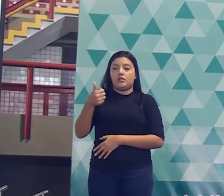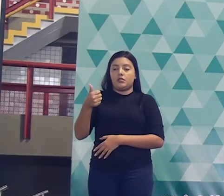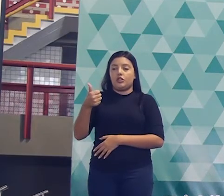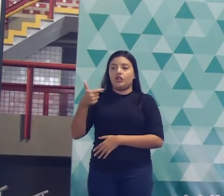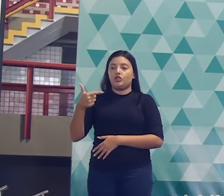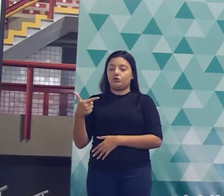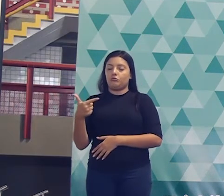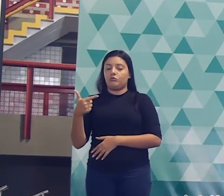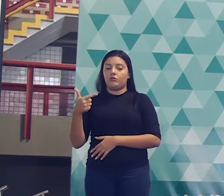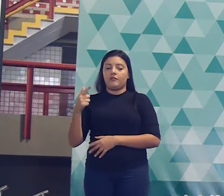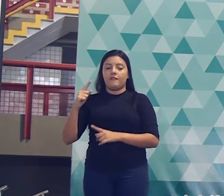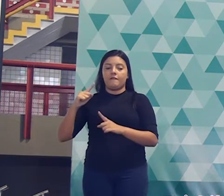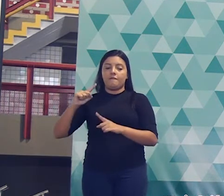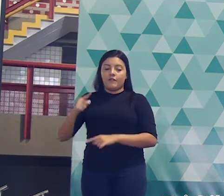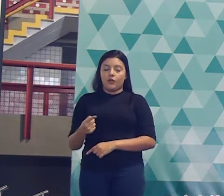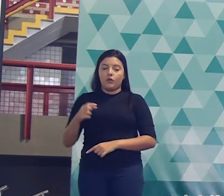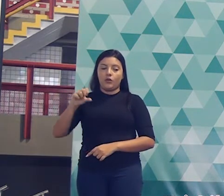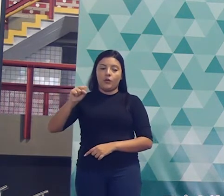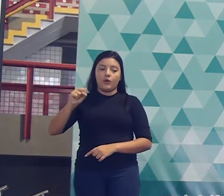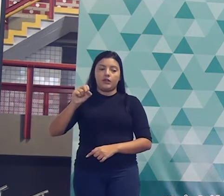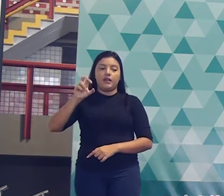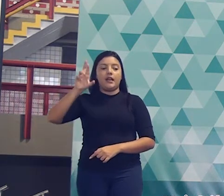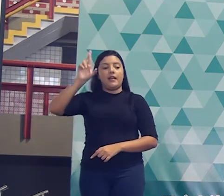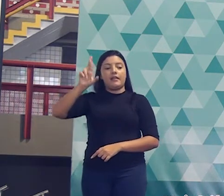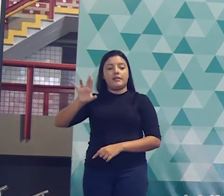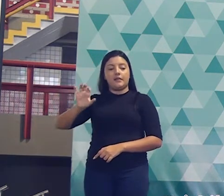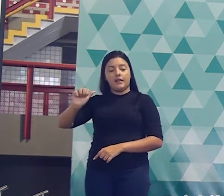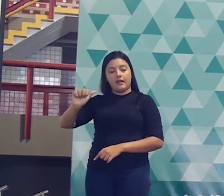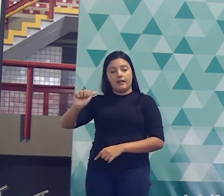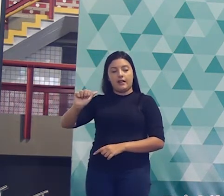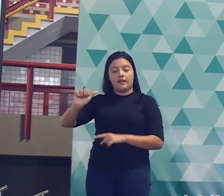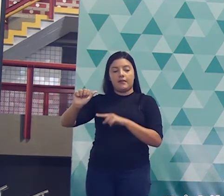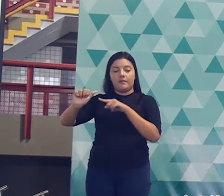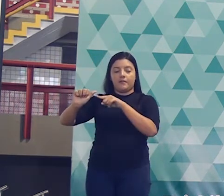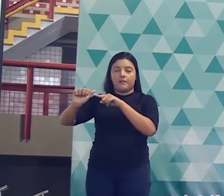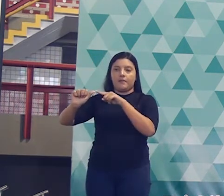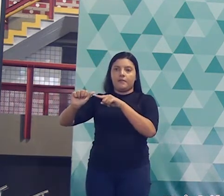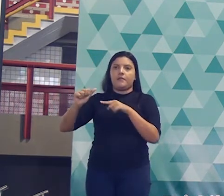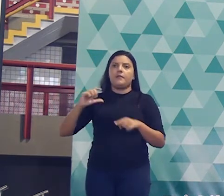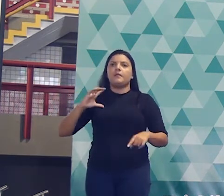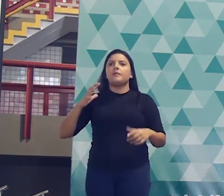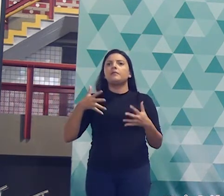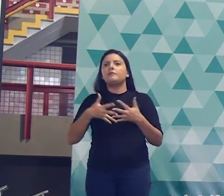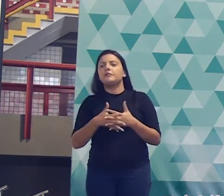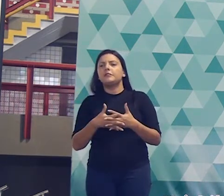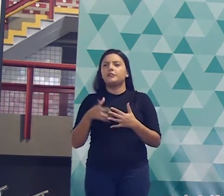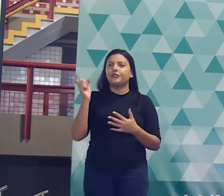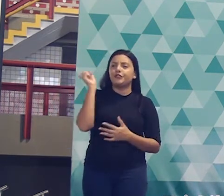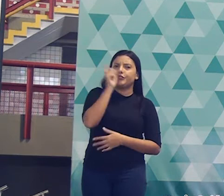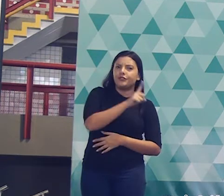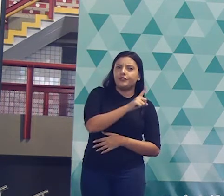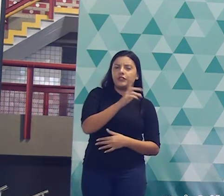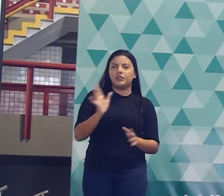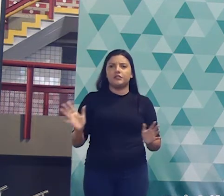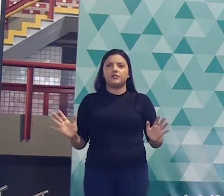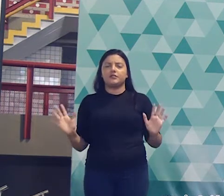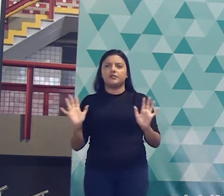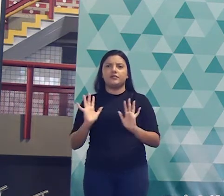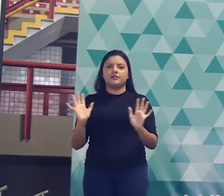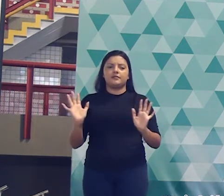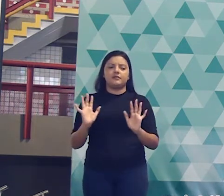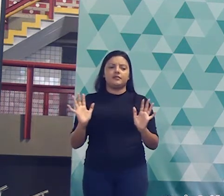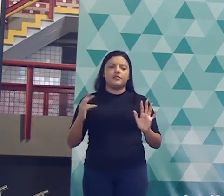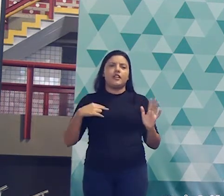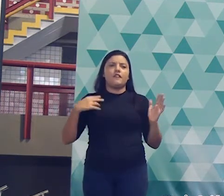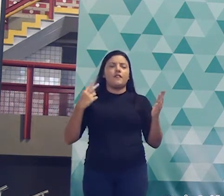212,8. Qual item que eu marco? Item A. Alguma dificuldade? Nenhuma, né? Deixa eu só ler